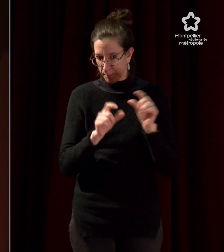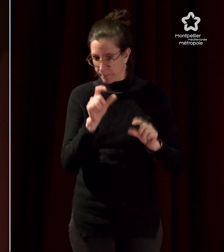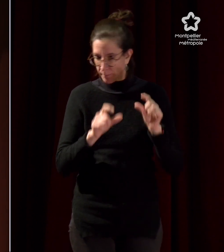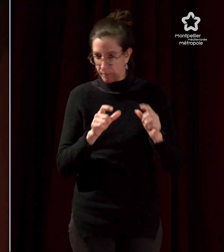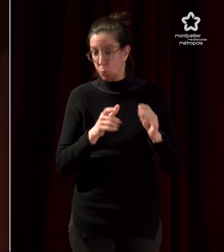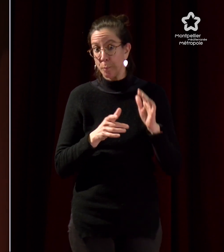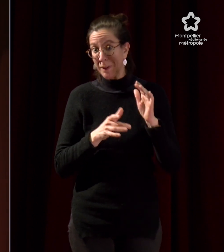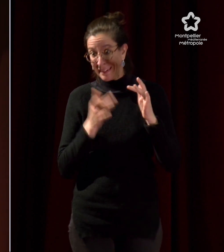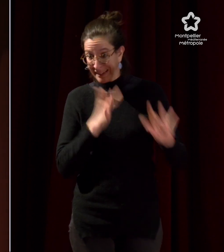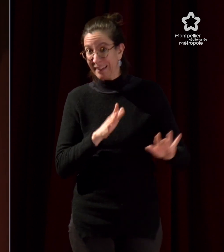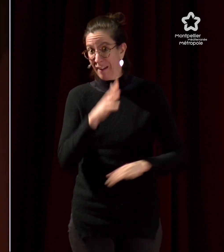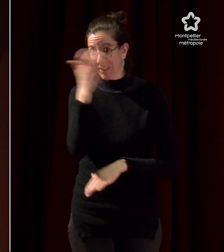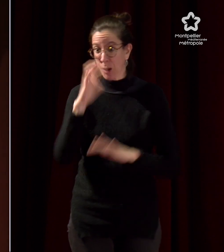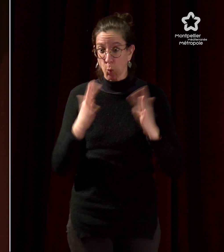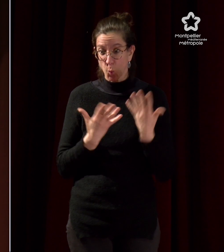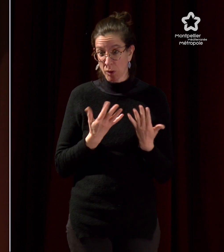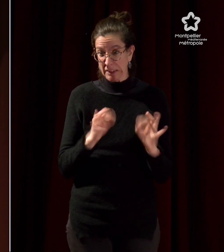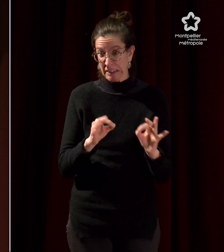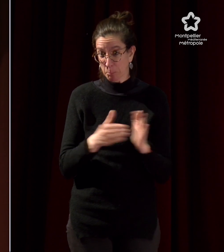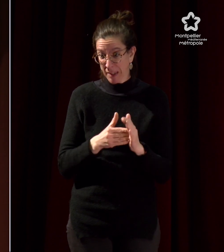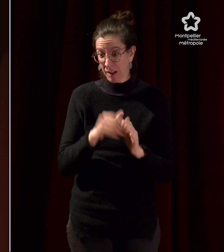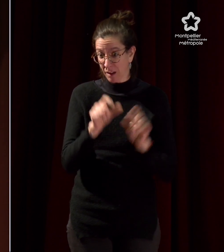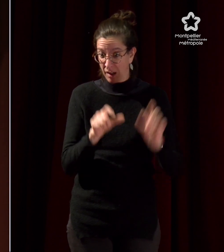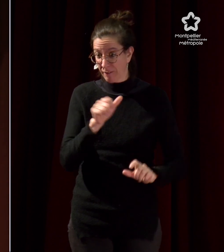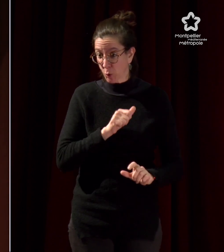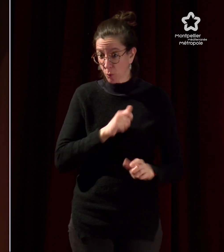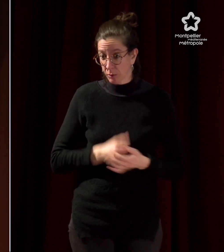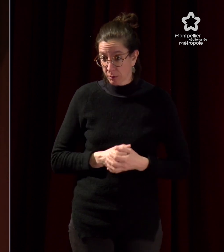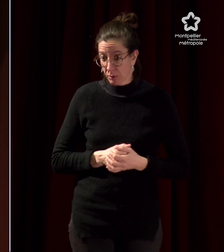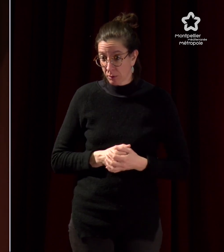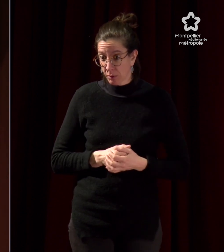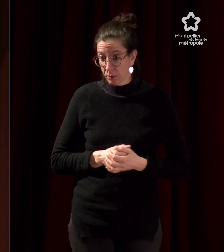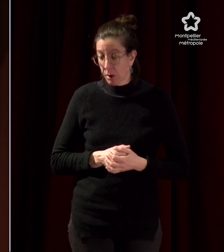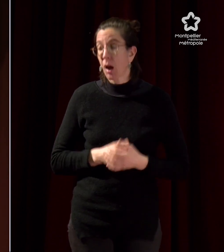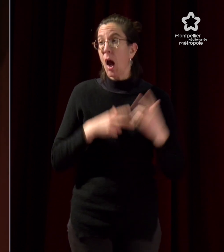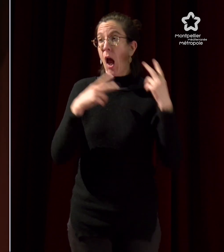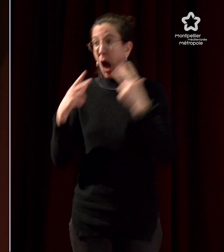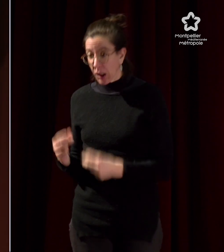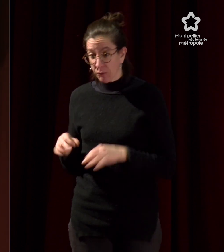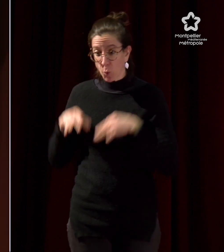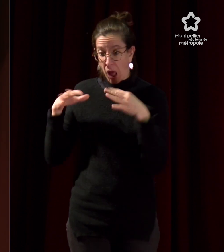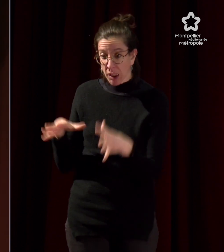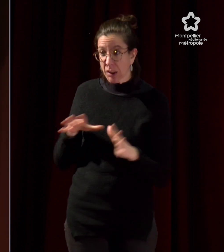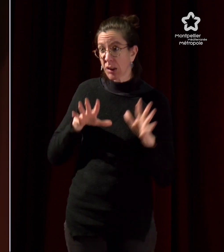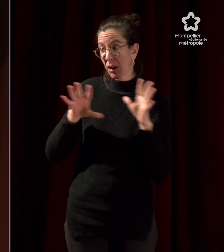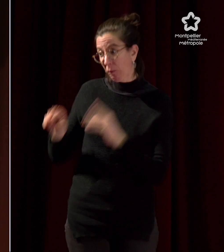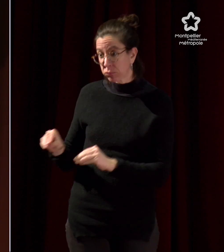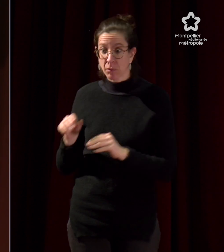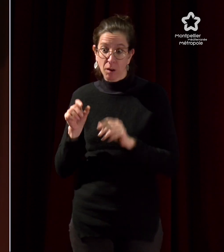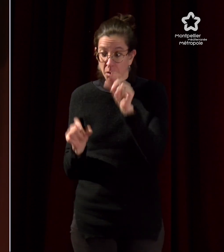000 individus comme ordre de grandeur. Oui. Colonisation de l'Australie, on estime moins de 1000